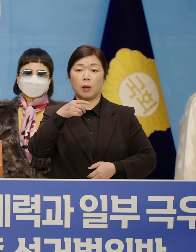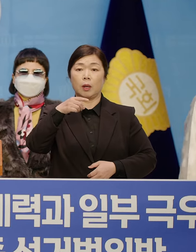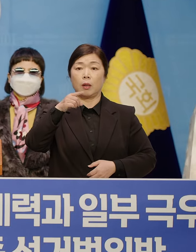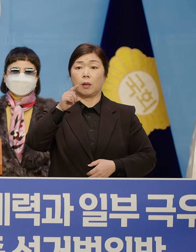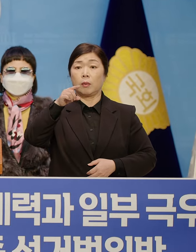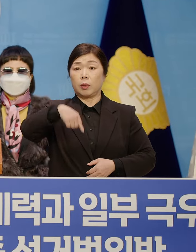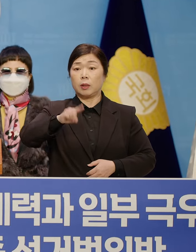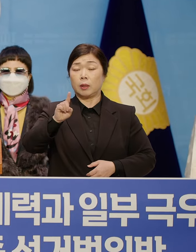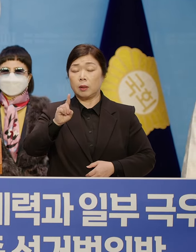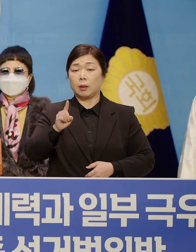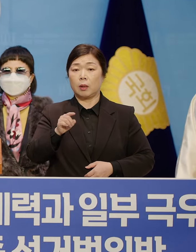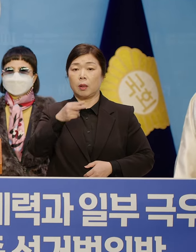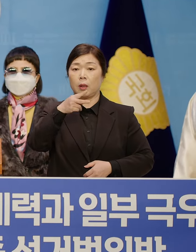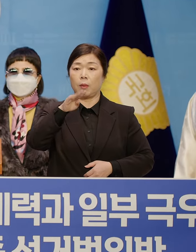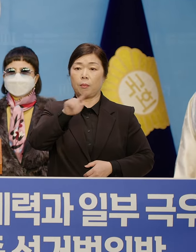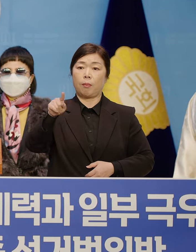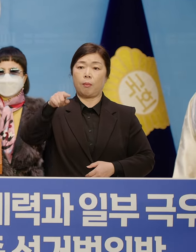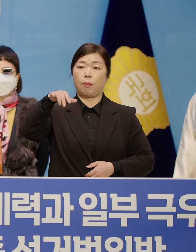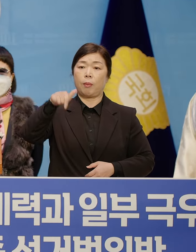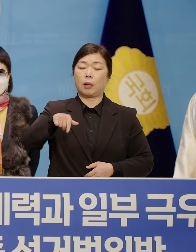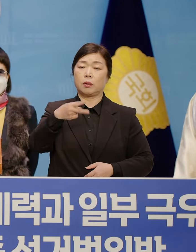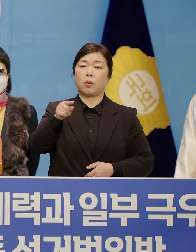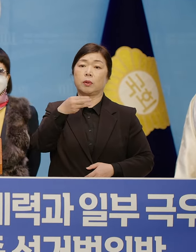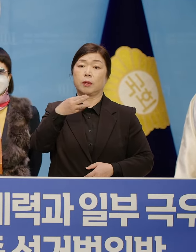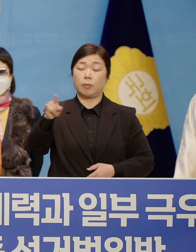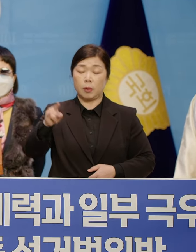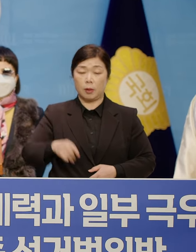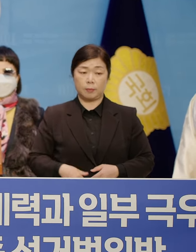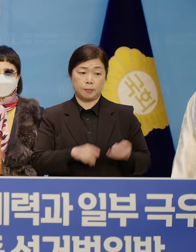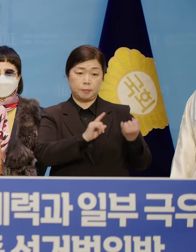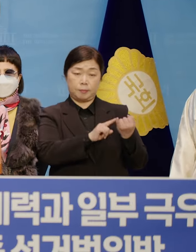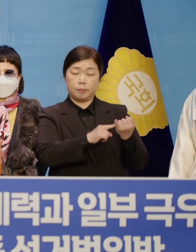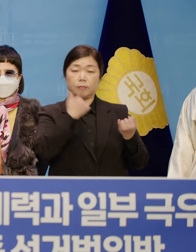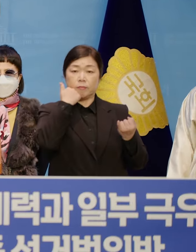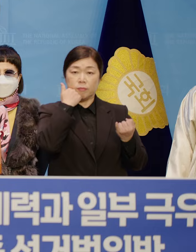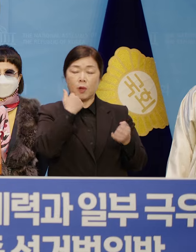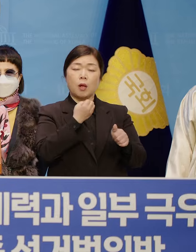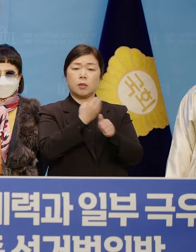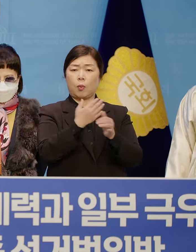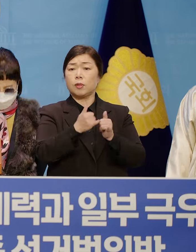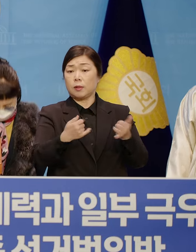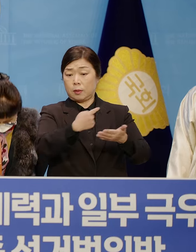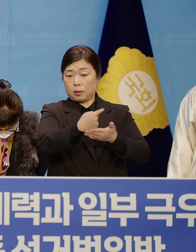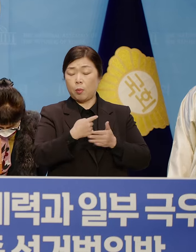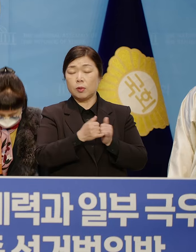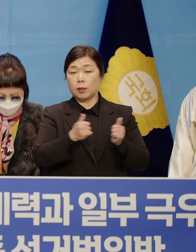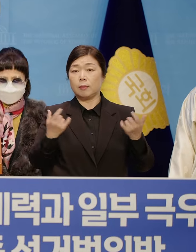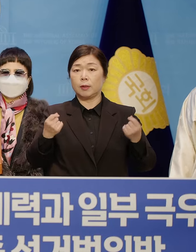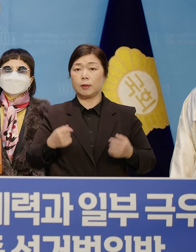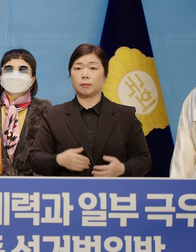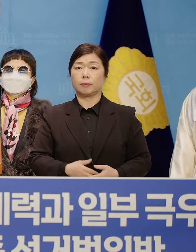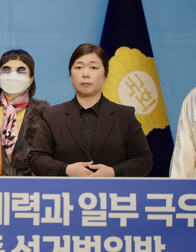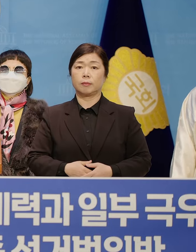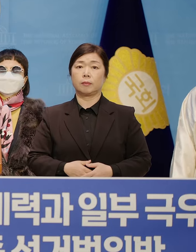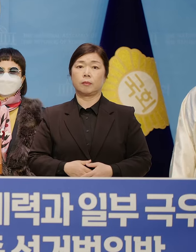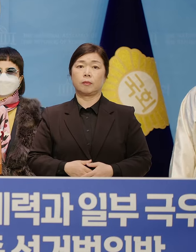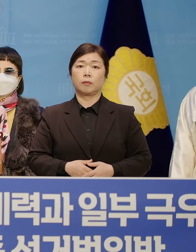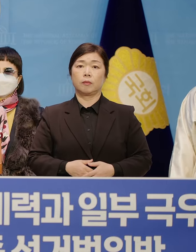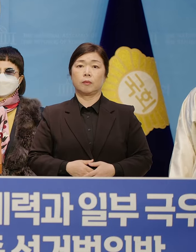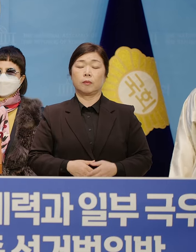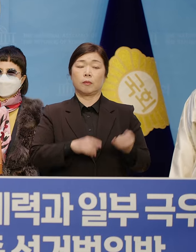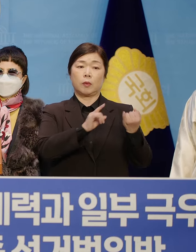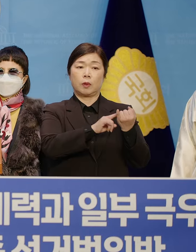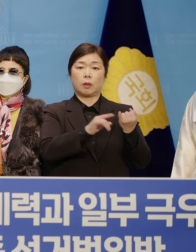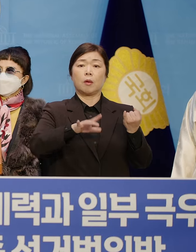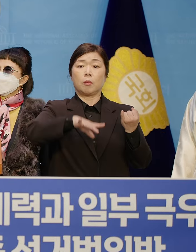있는 박성태 피드입니다 옆에 계신 분은 처음 제보를 해 주신 제보자 분이십니다네 제보자분께서